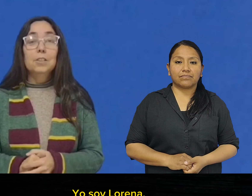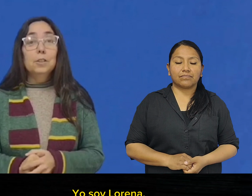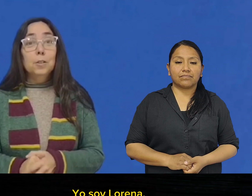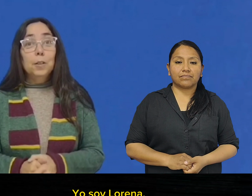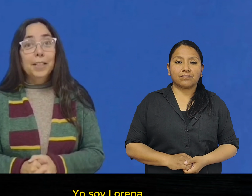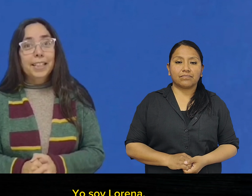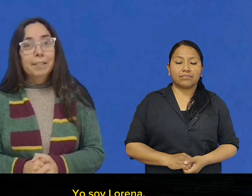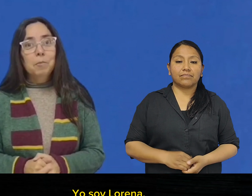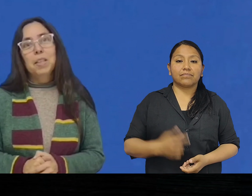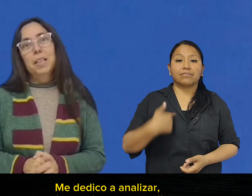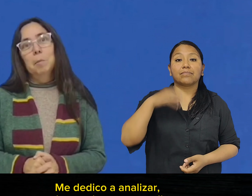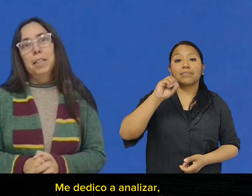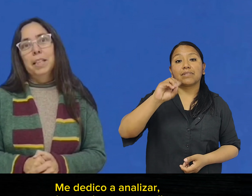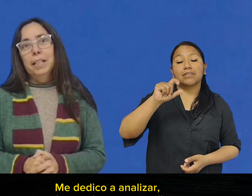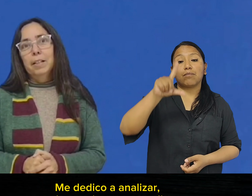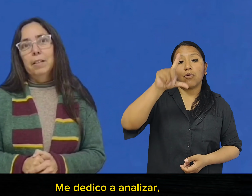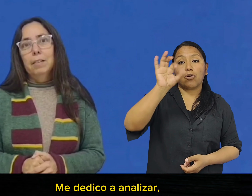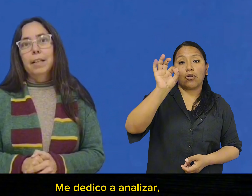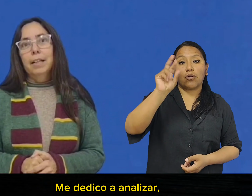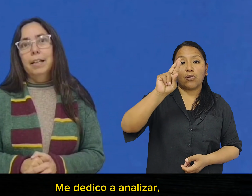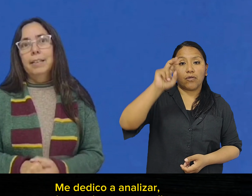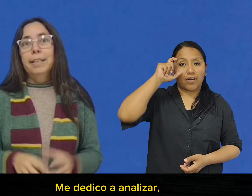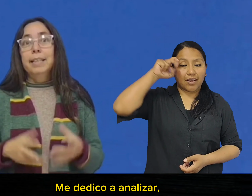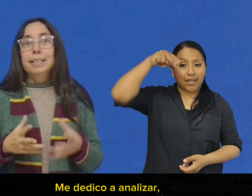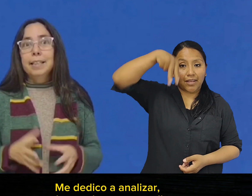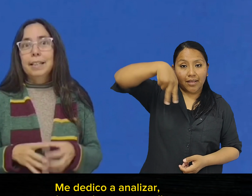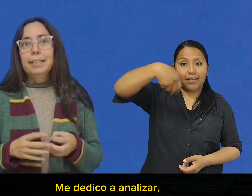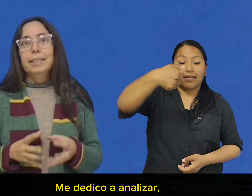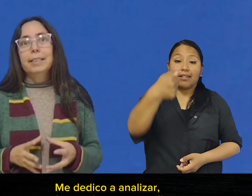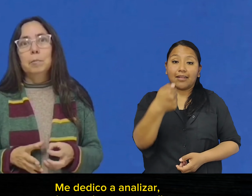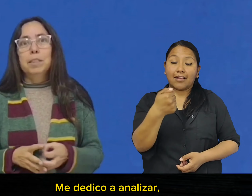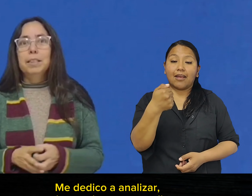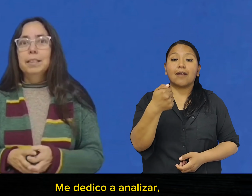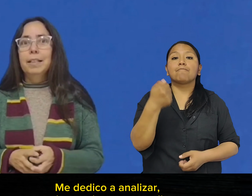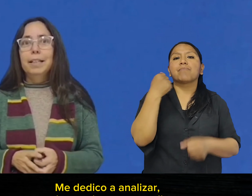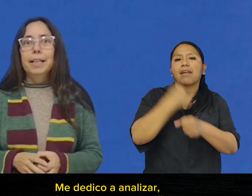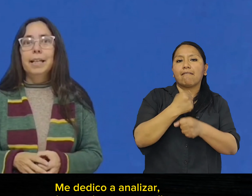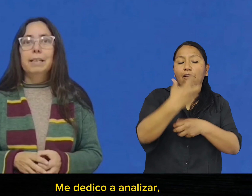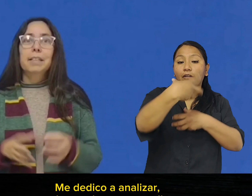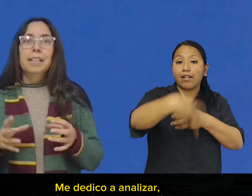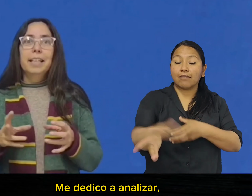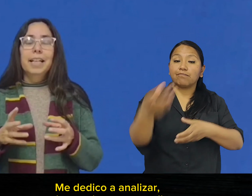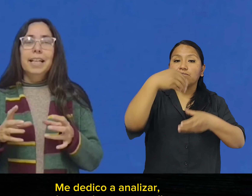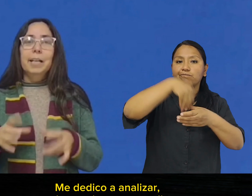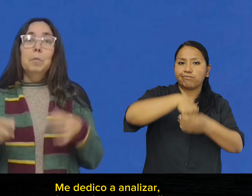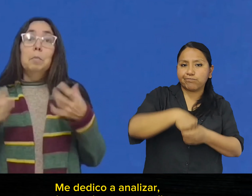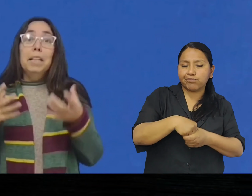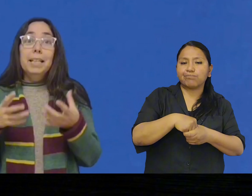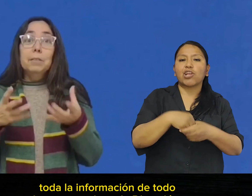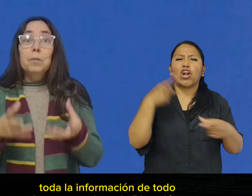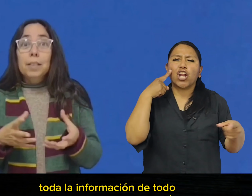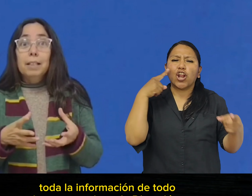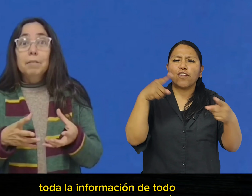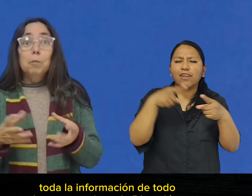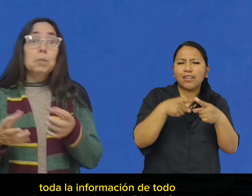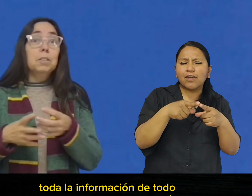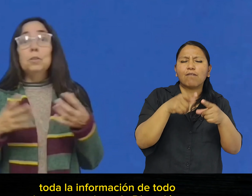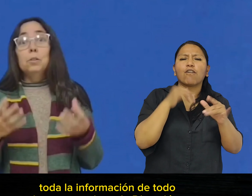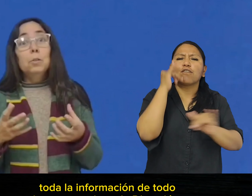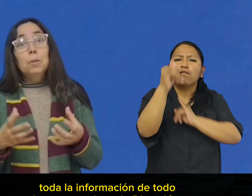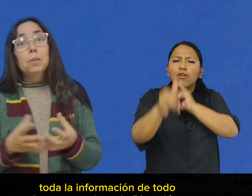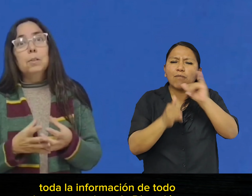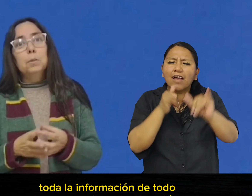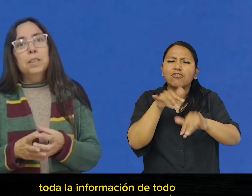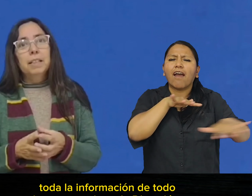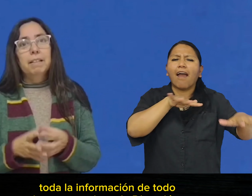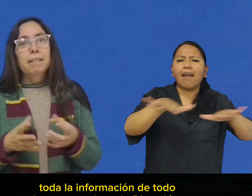Yo soy Lorena, me dedico a analizar, a sistematizar y a compilar toda la información